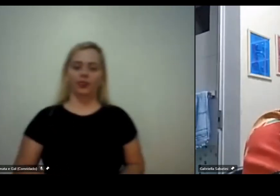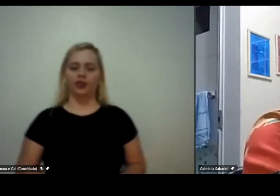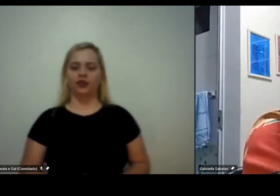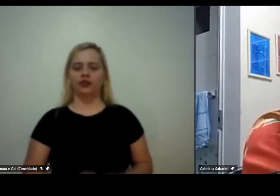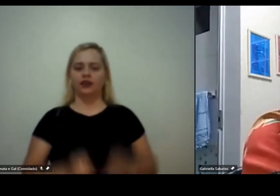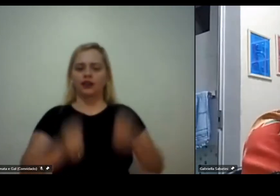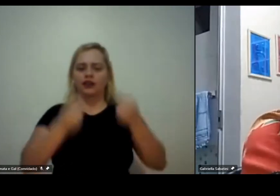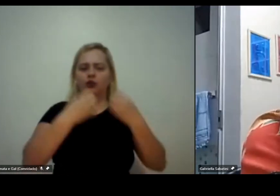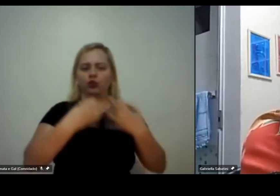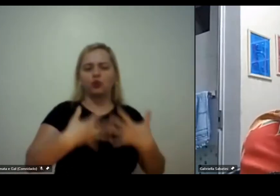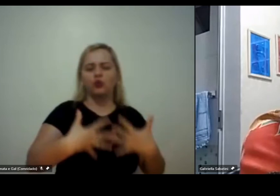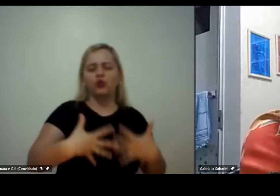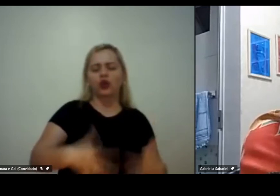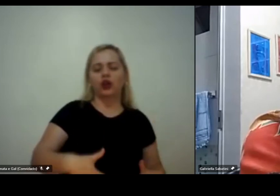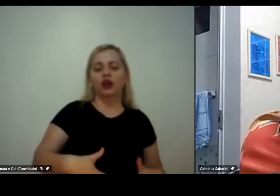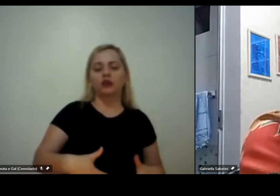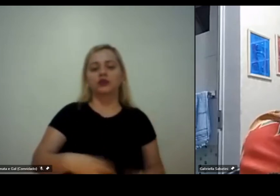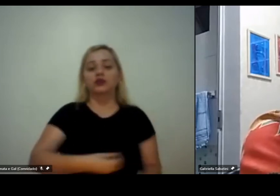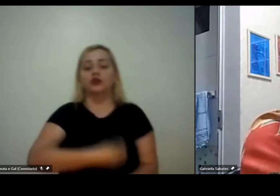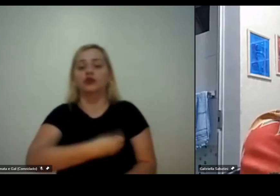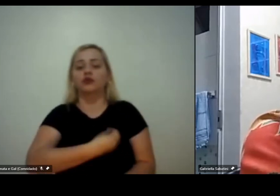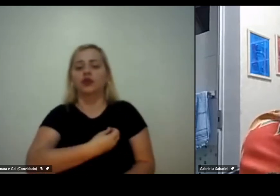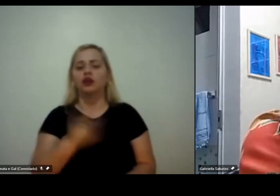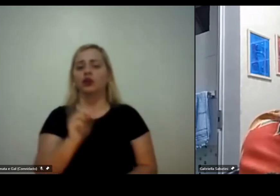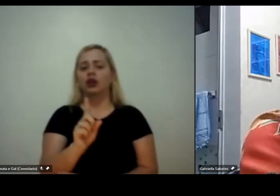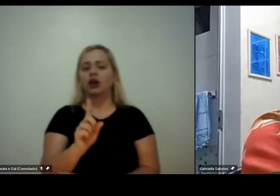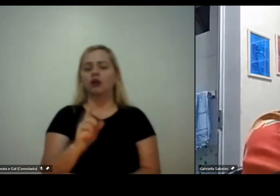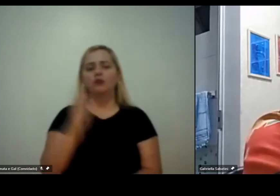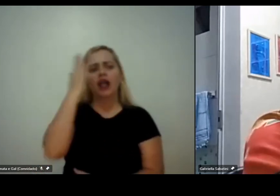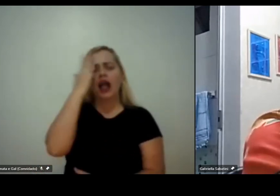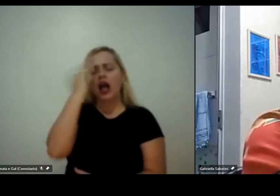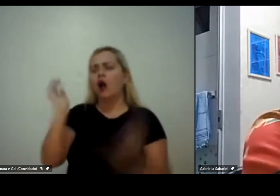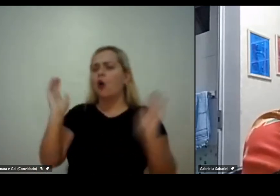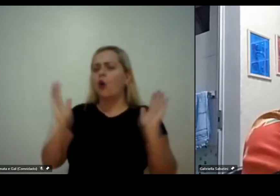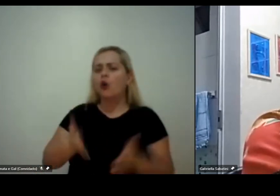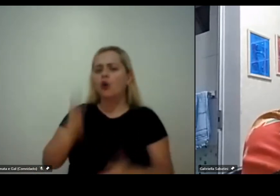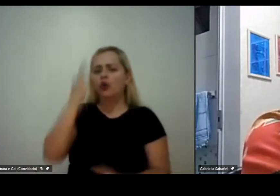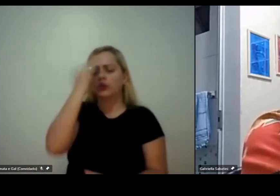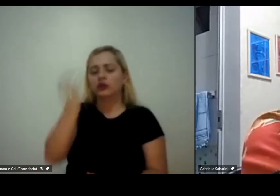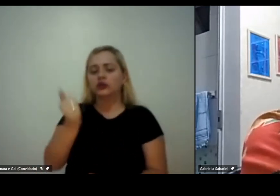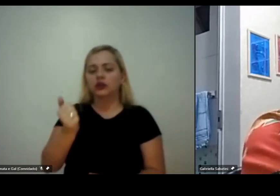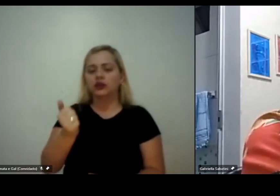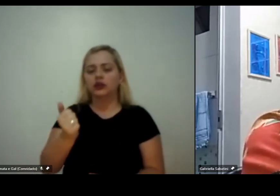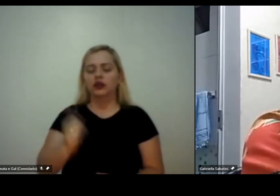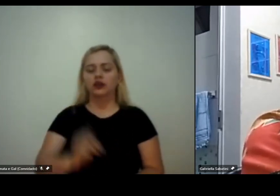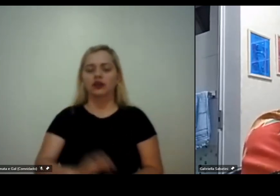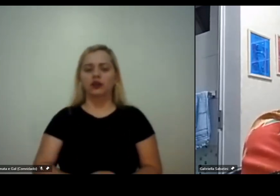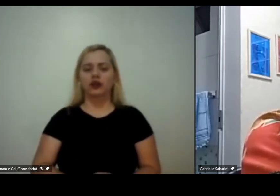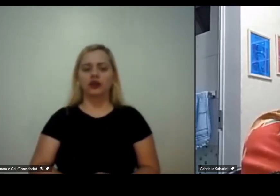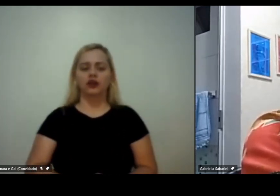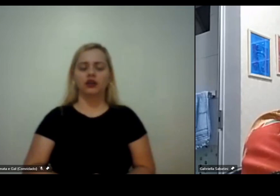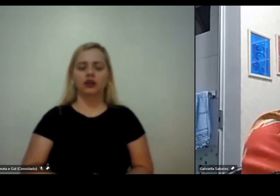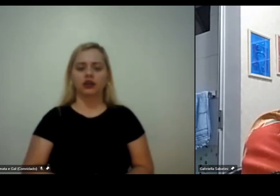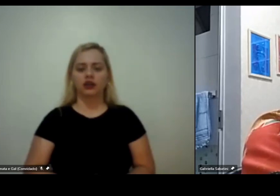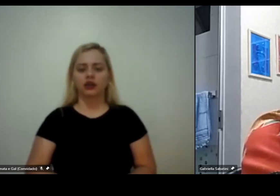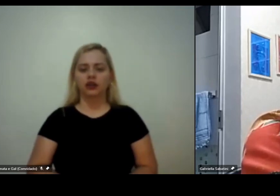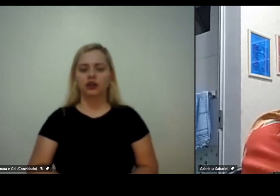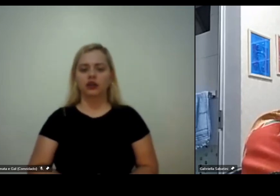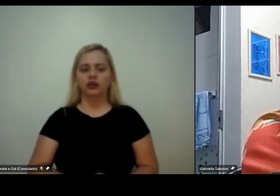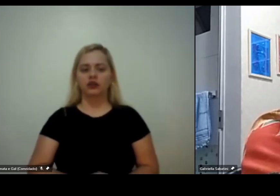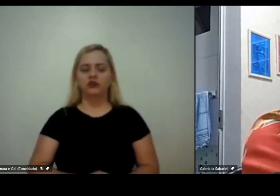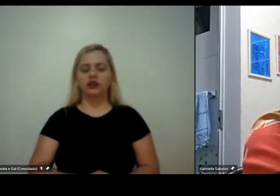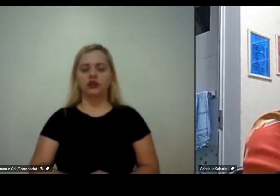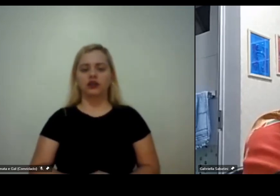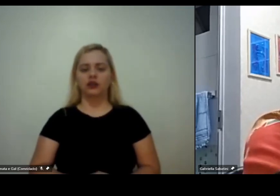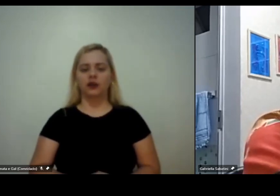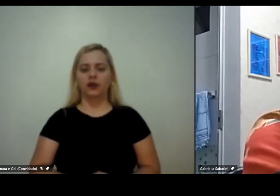Estou vivendo. Não. Agora eu sei. Estamos vivendo. Não se esgota. Eis a gota que não basta. Mas o que me traz essa